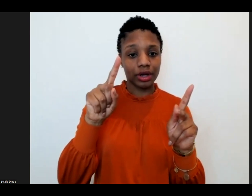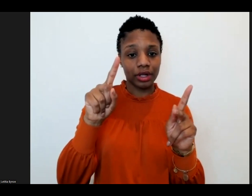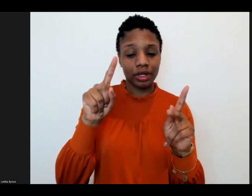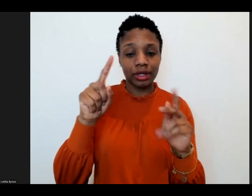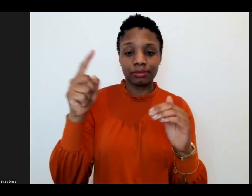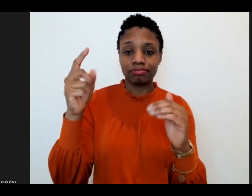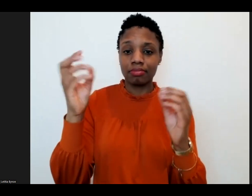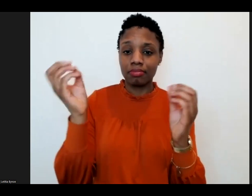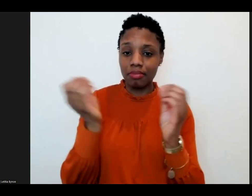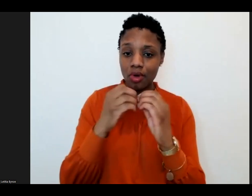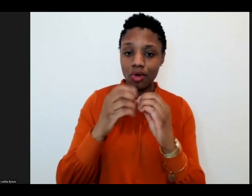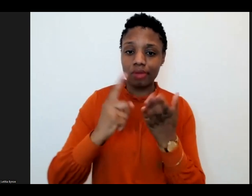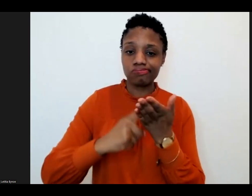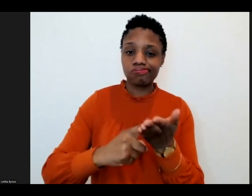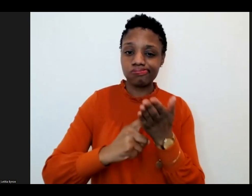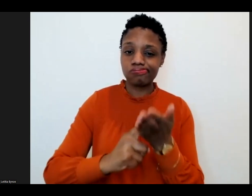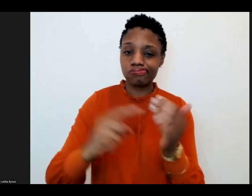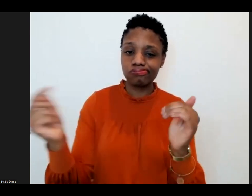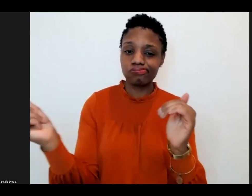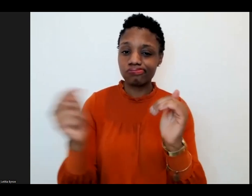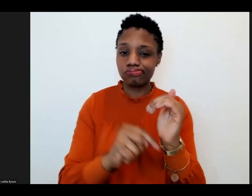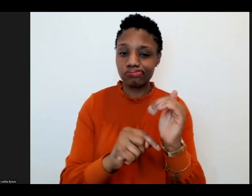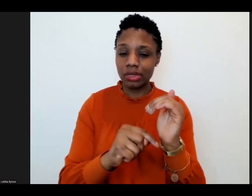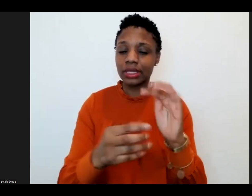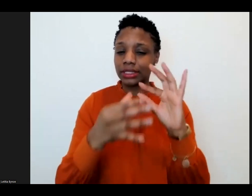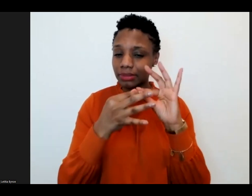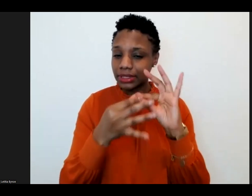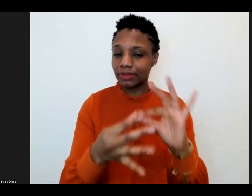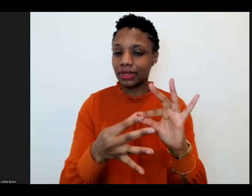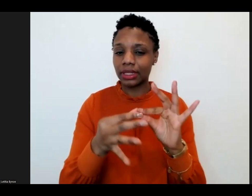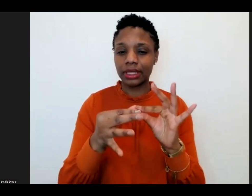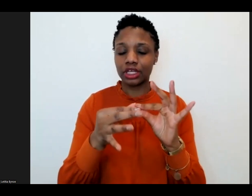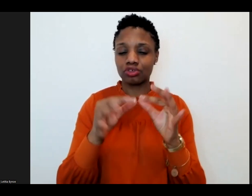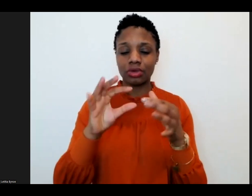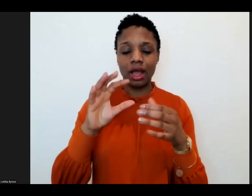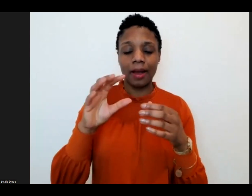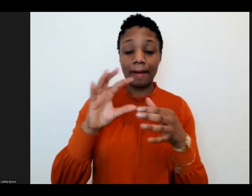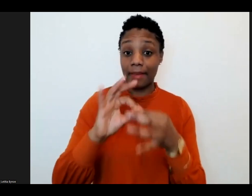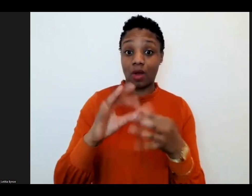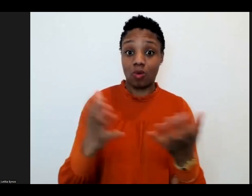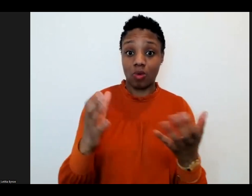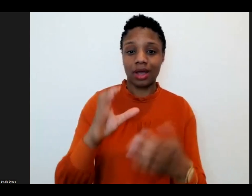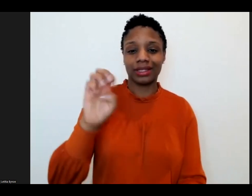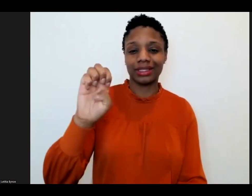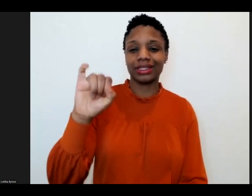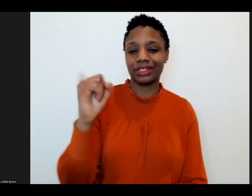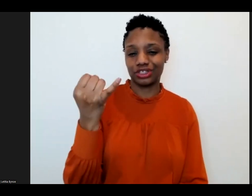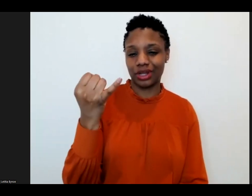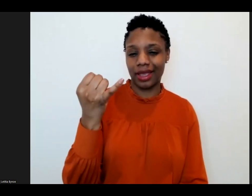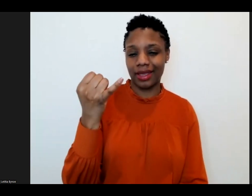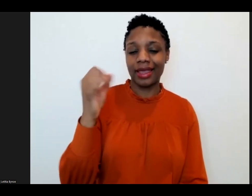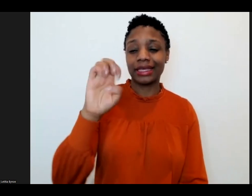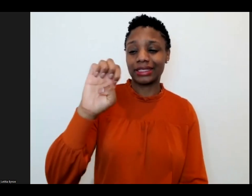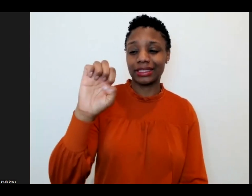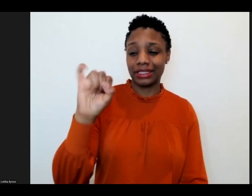oportunidad para discusión más profunda sobre todo con las